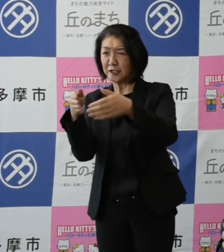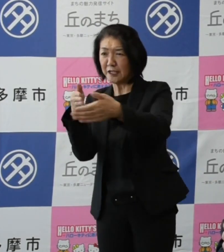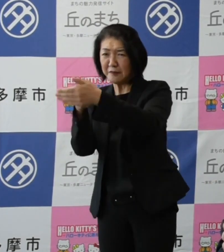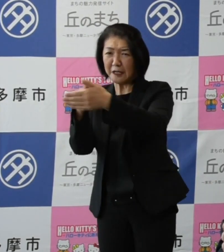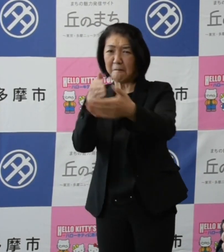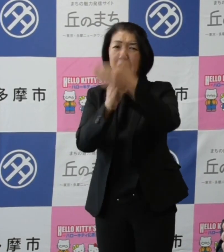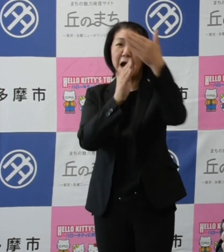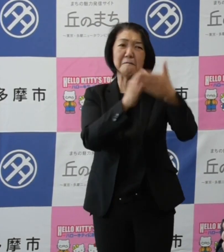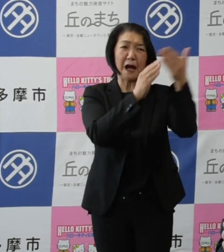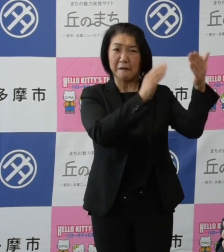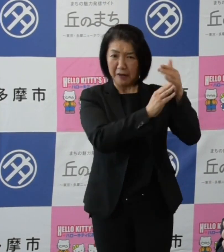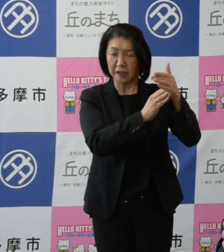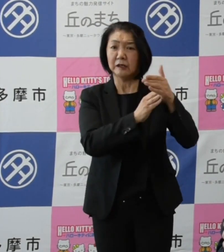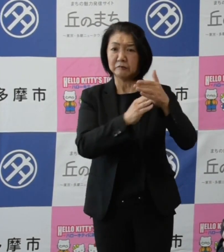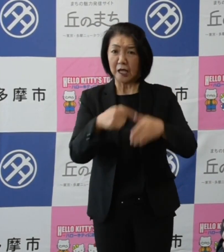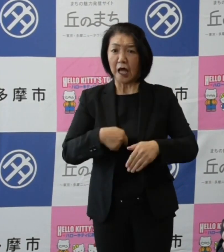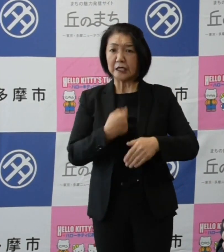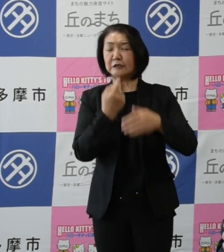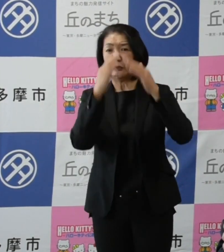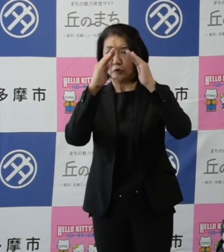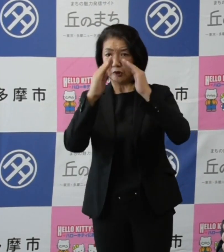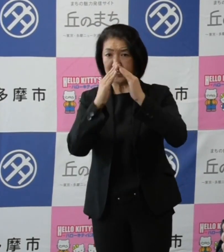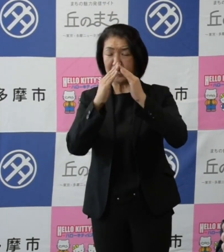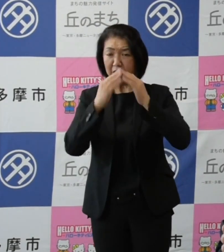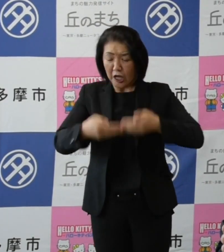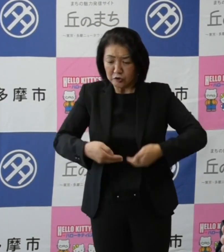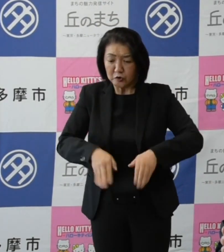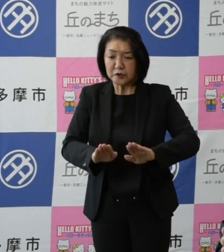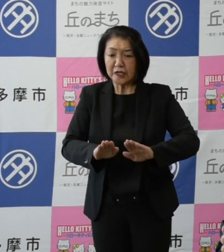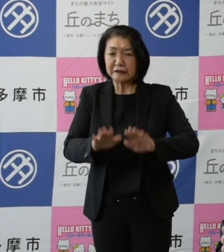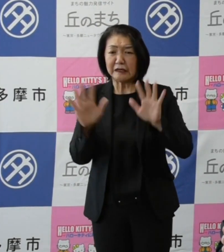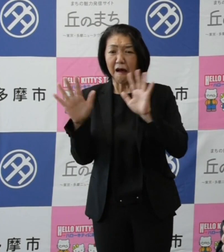で出産し新生児の命が